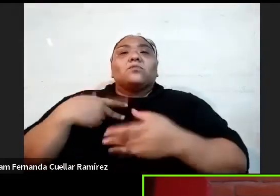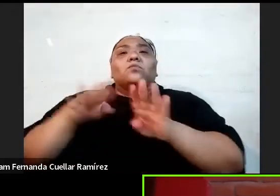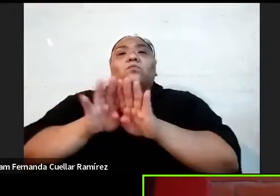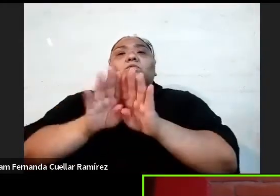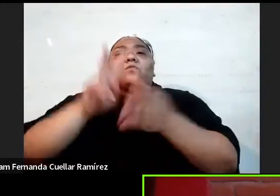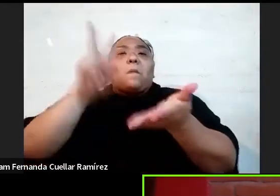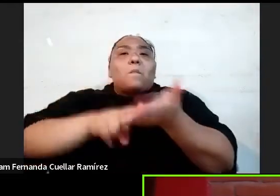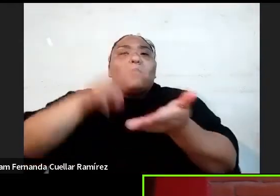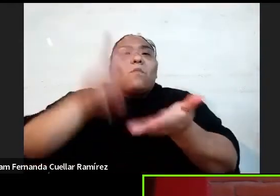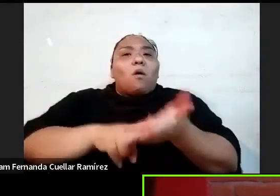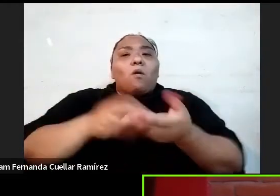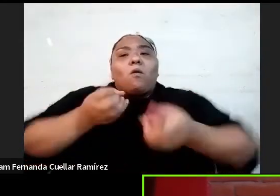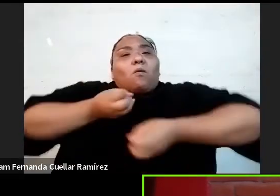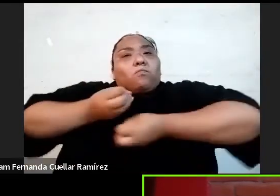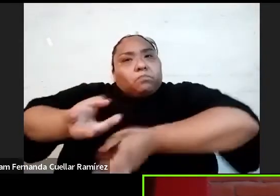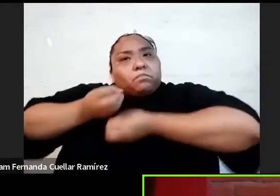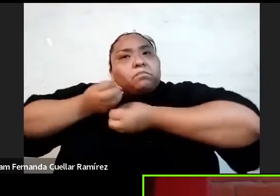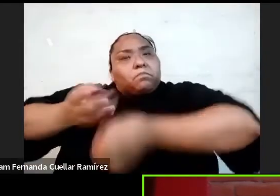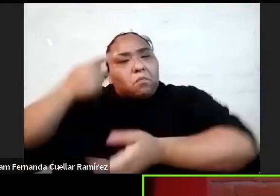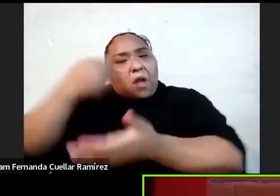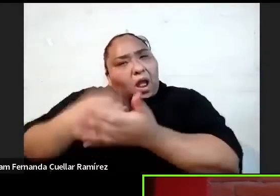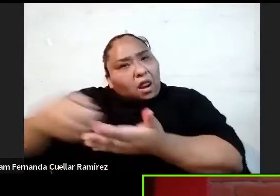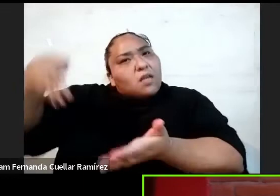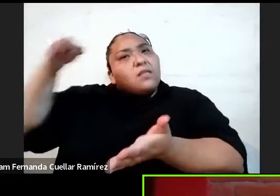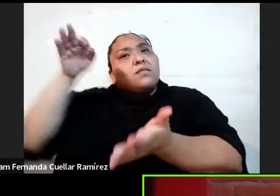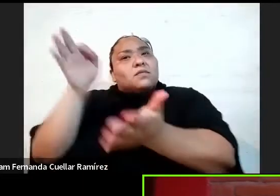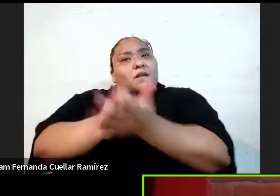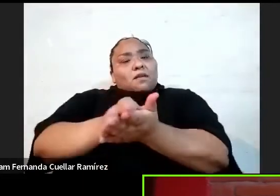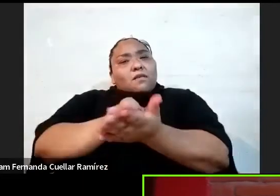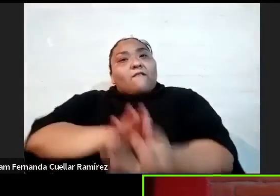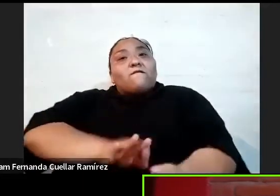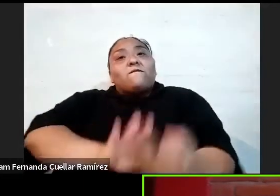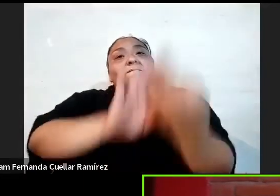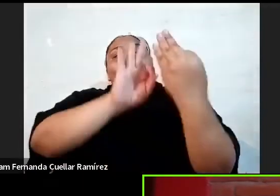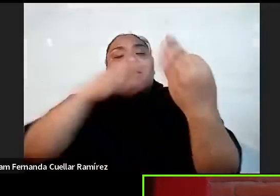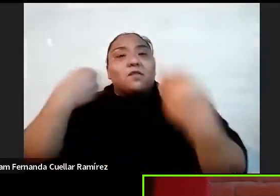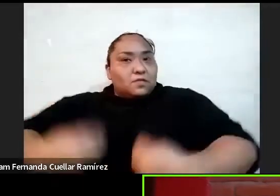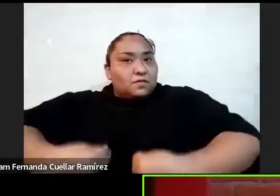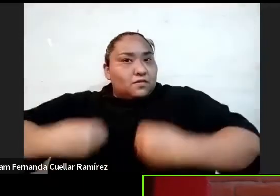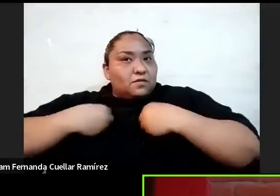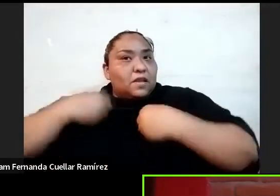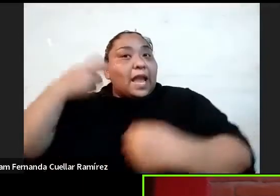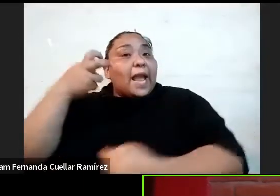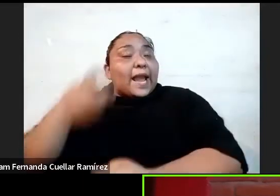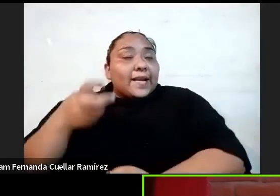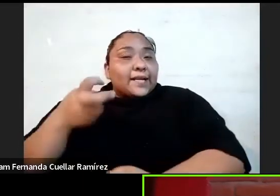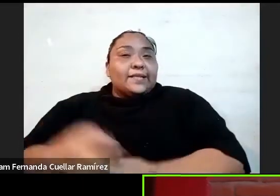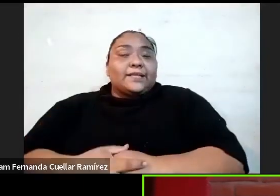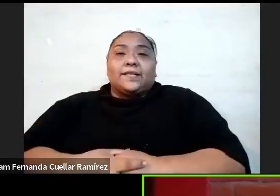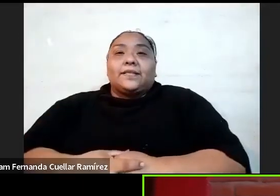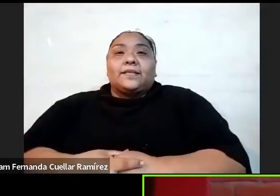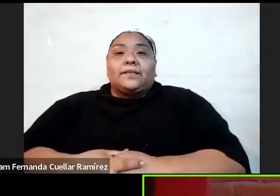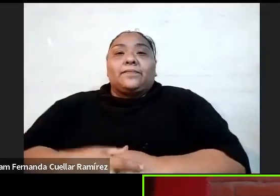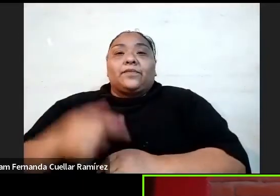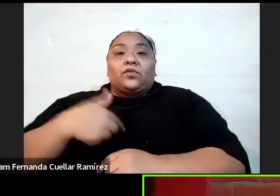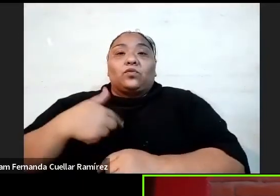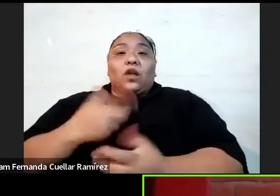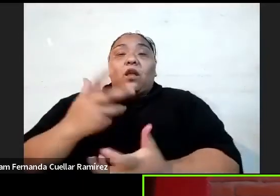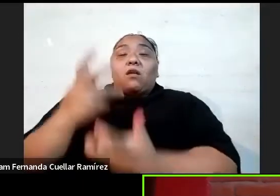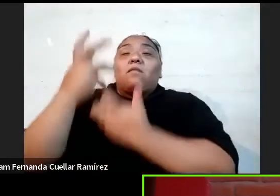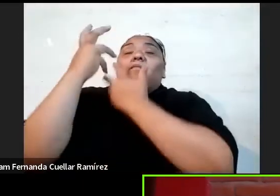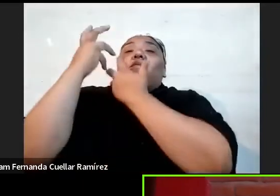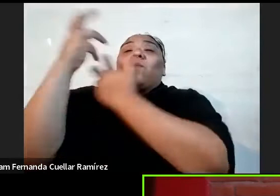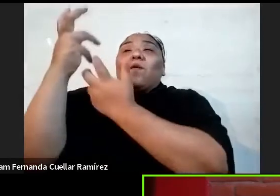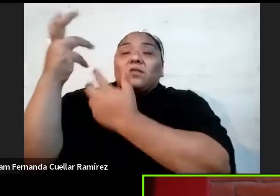la vida. Eso tiene un poco que ver en cuanto a mi poesía, puesto que yo la poesía la manejo y la he